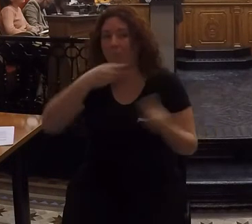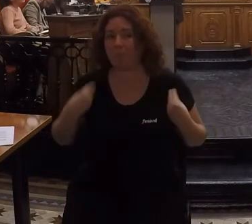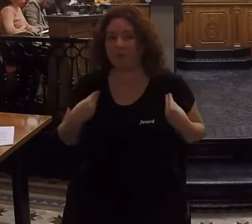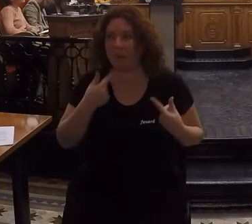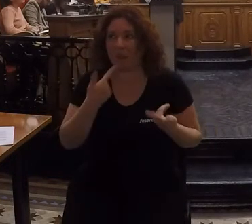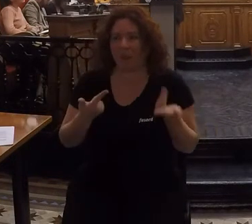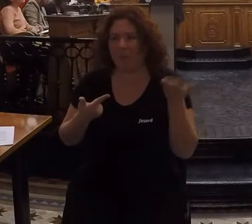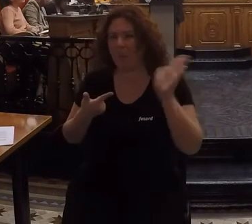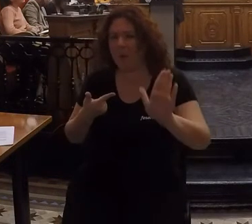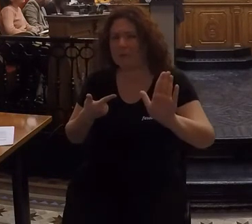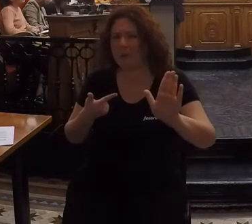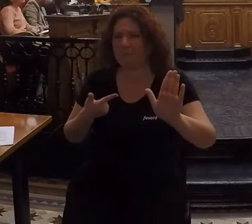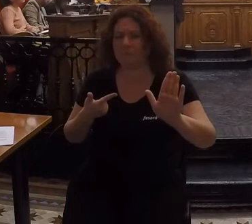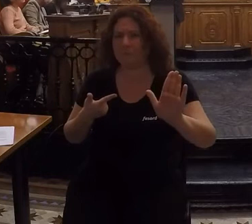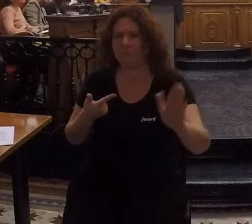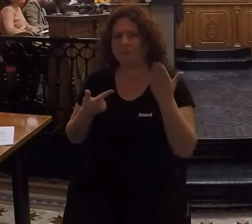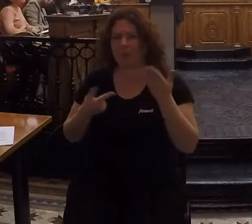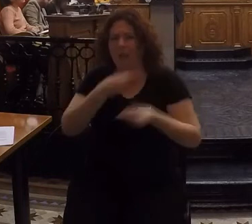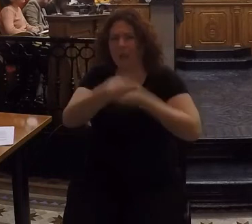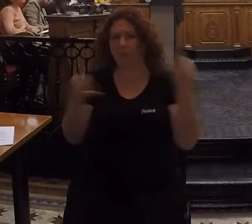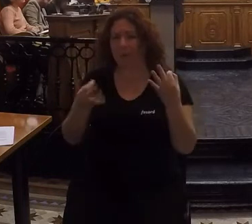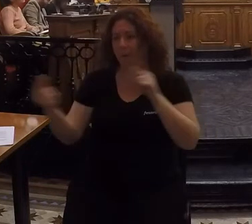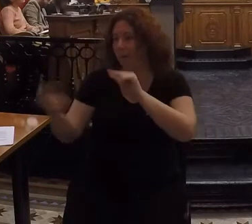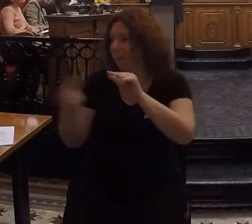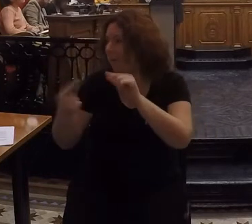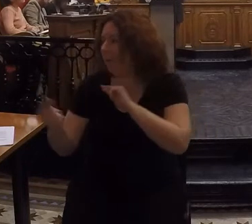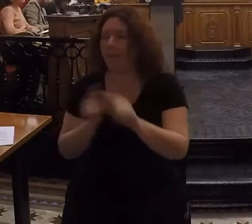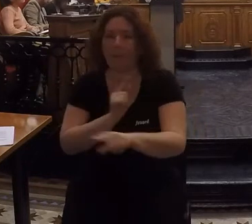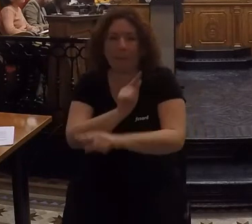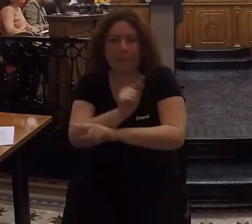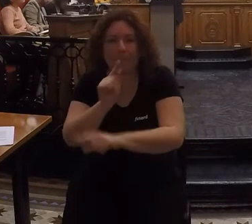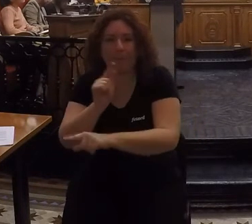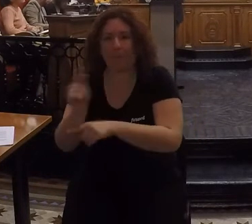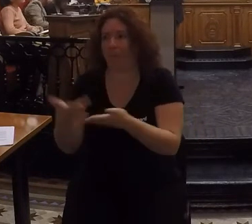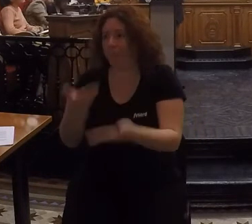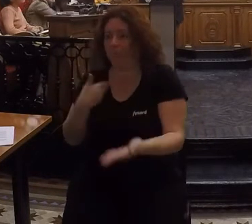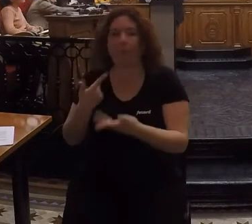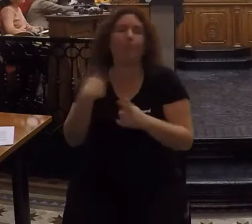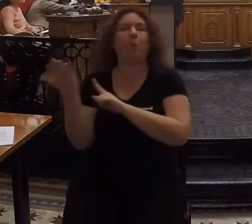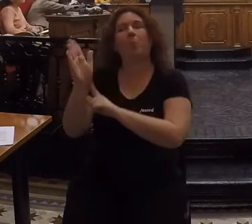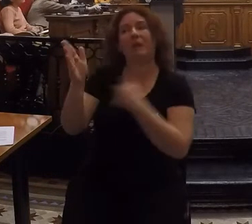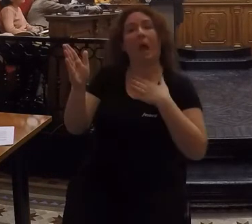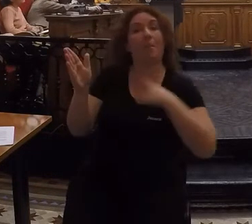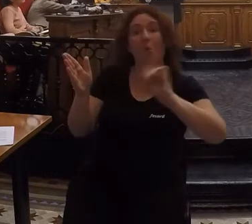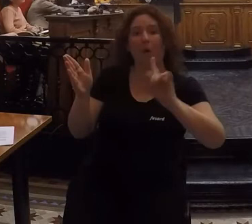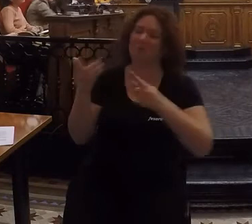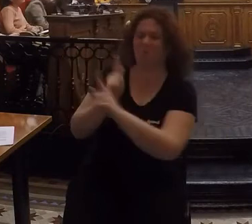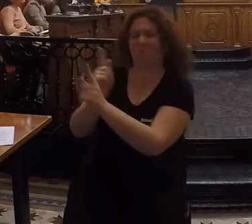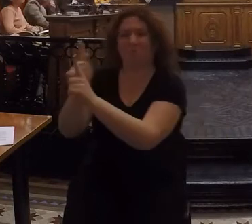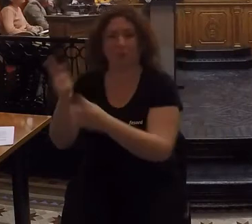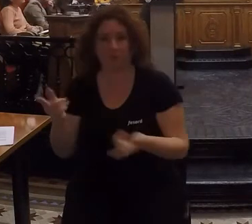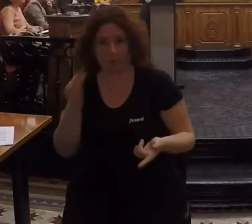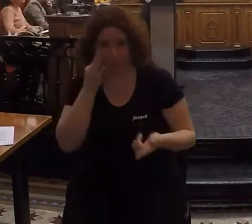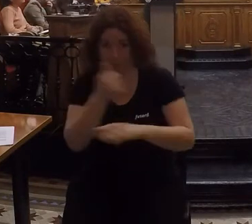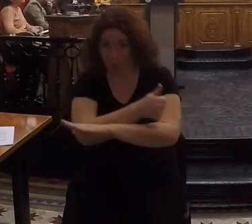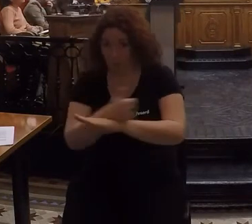propuestas caigamos en destruir y en la crítica de todo aquello que no se ha propuesto por uno mismo. Y eso es lo que desde Ciudadanos nunca